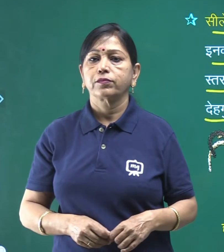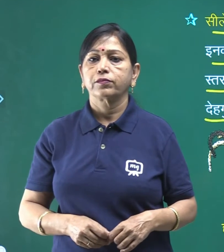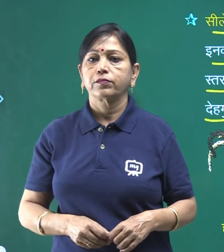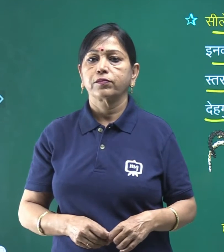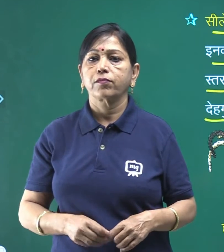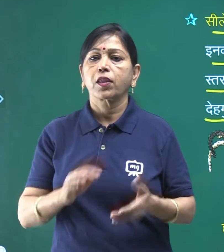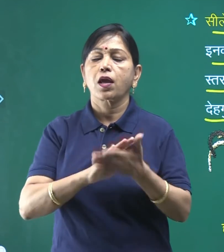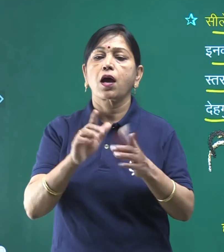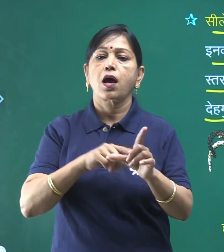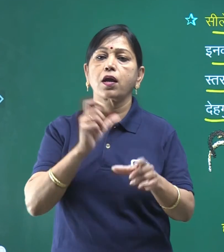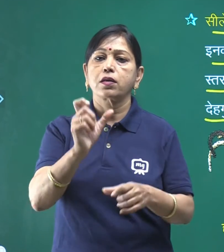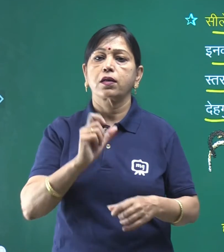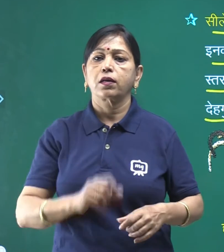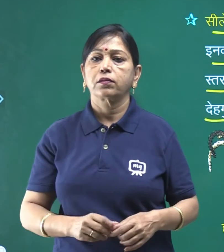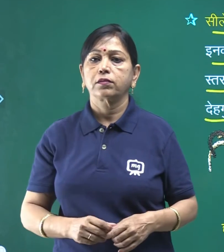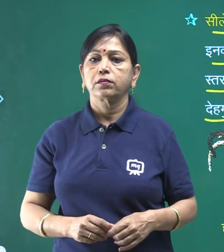हाइड्रा,